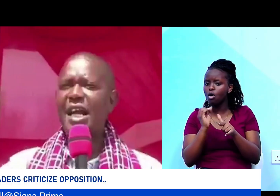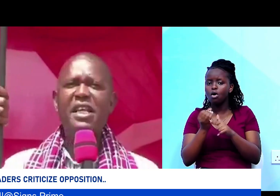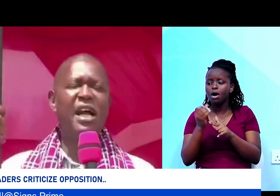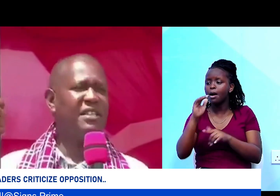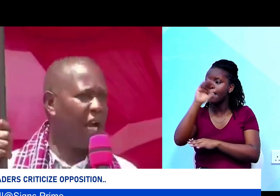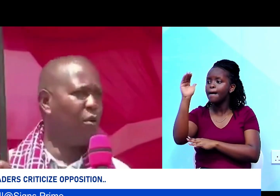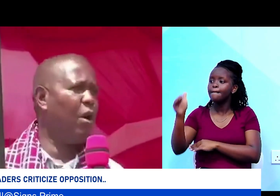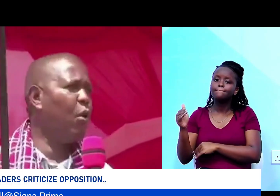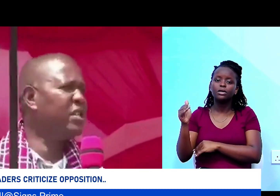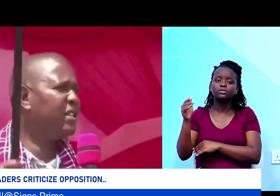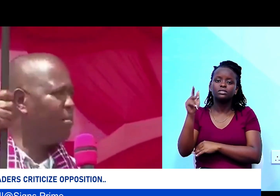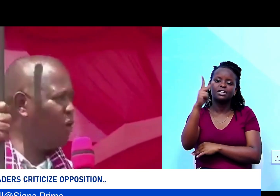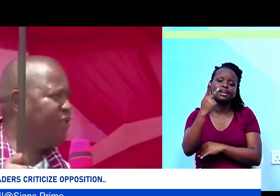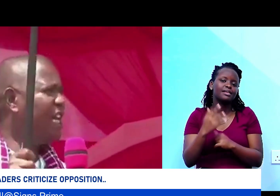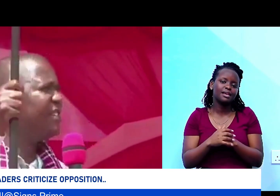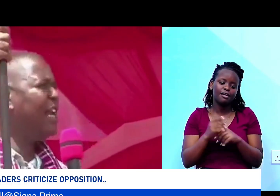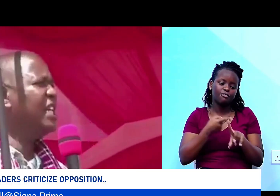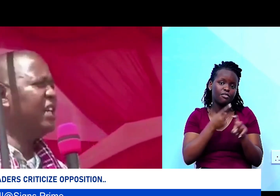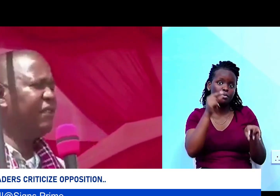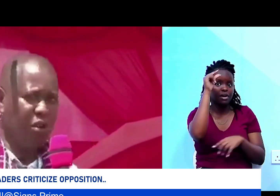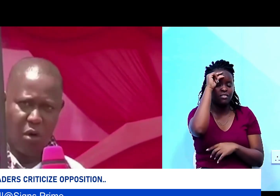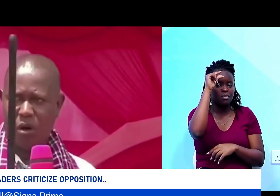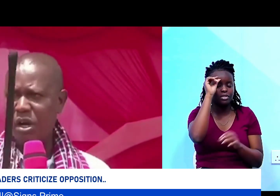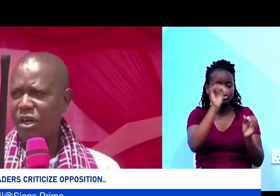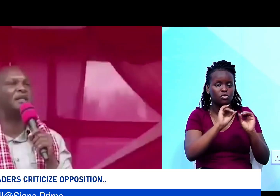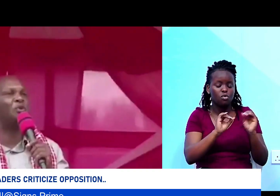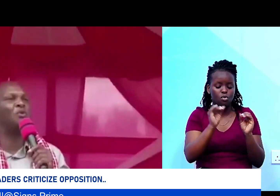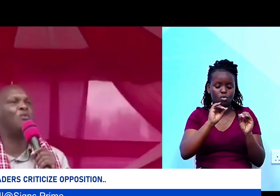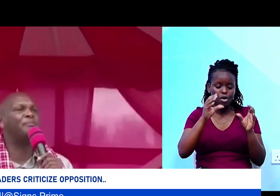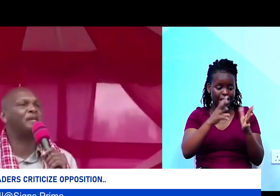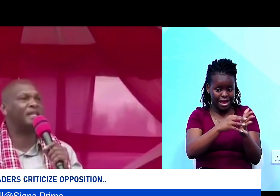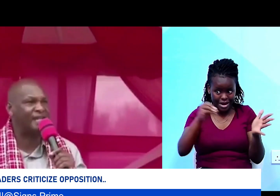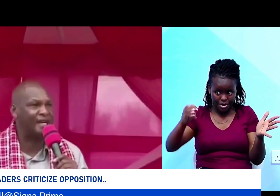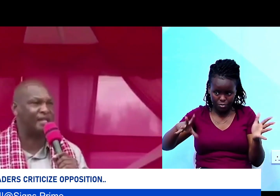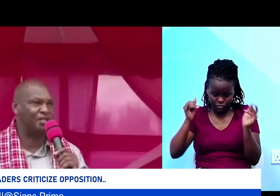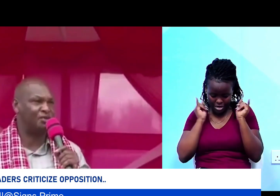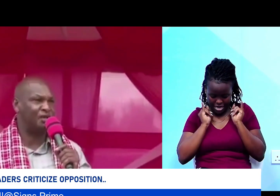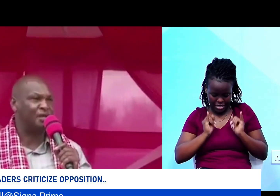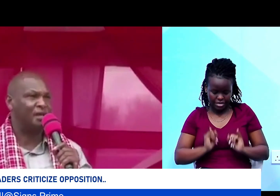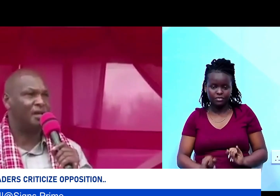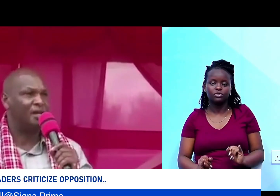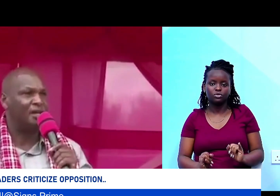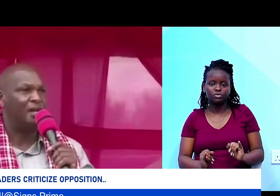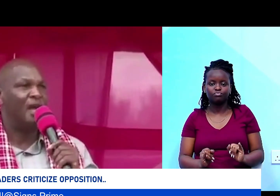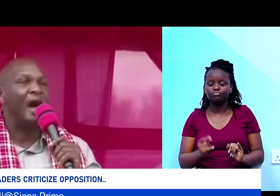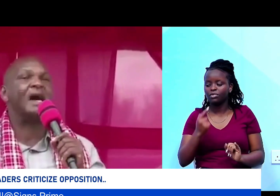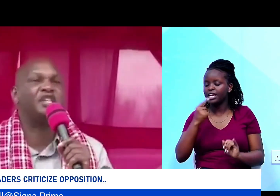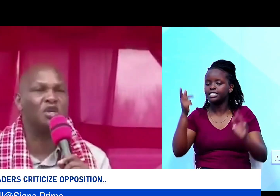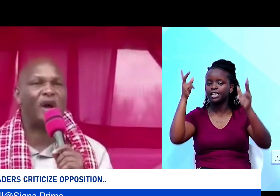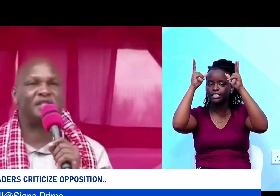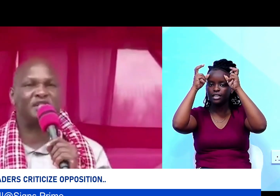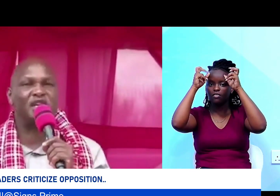Rigathi Gachagua was removed as an individual. Samburu muambie shetani ashindwe. Ashindwe